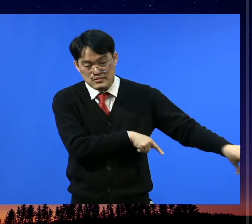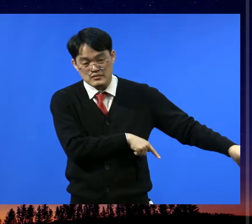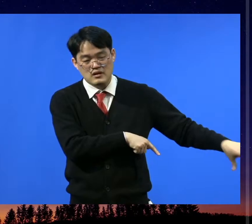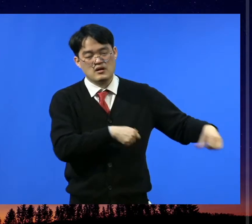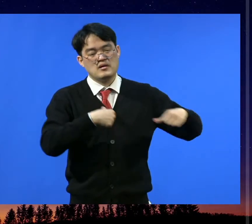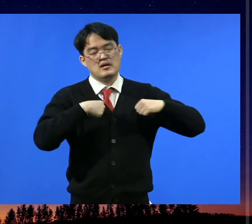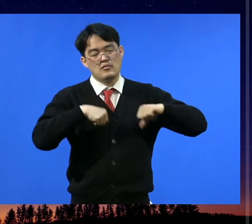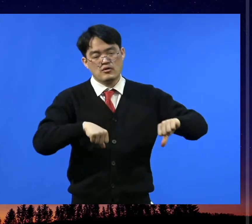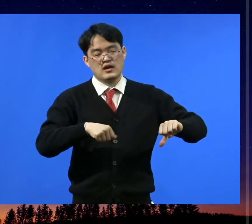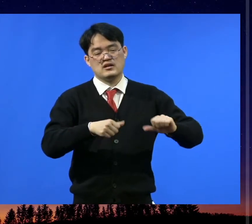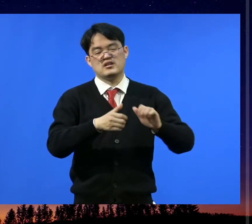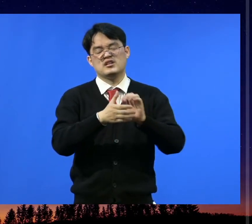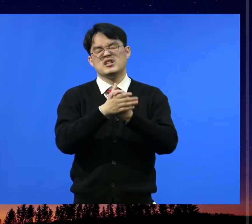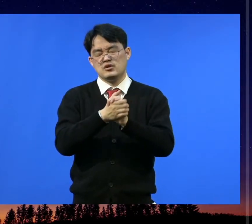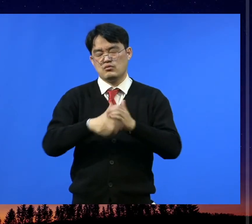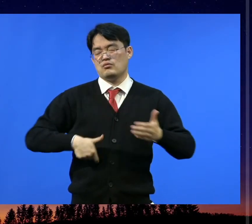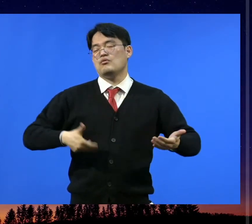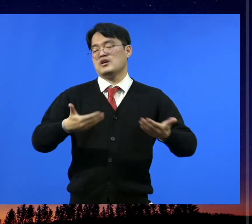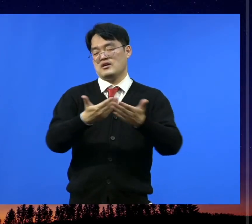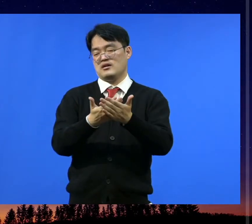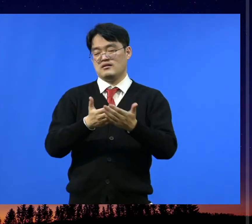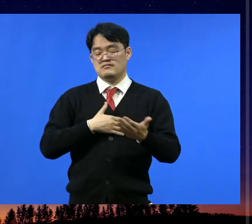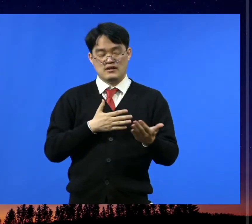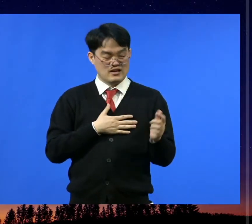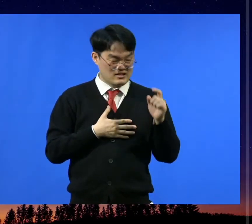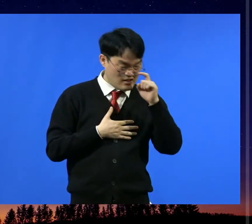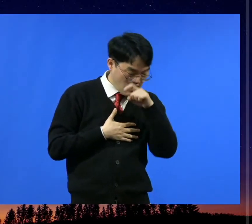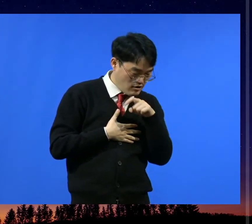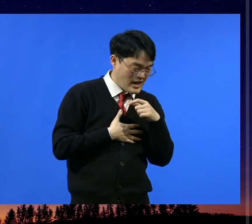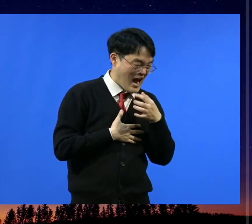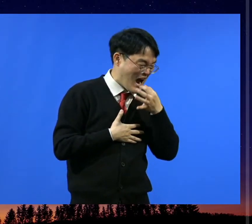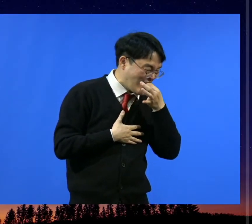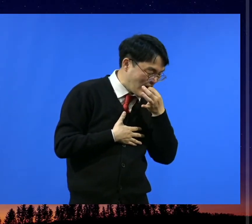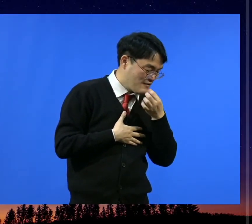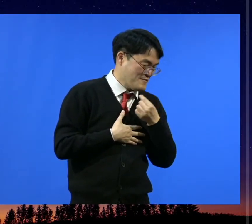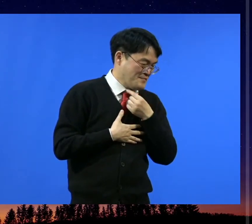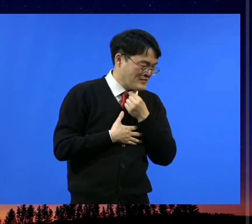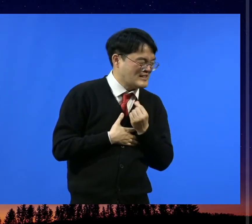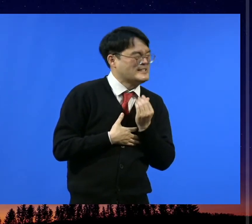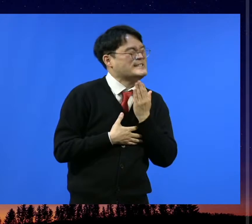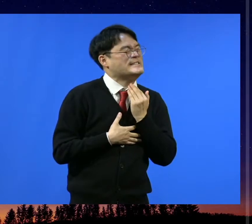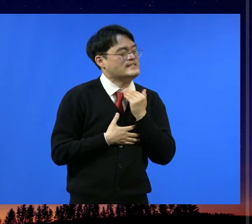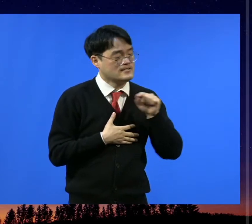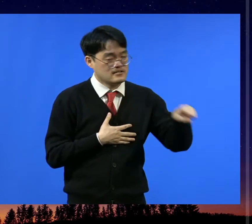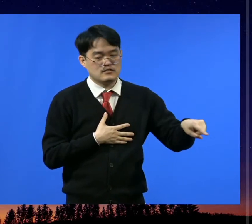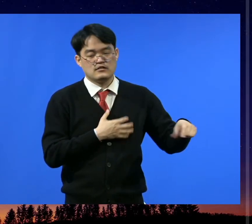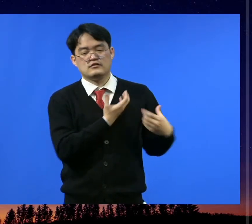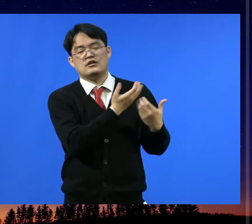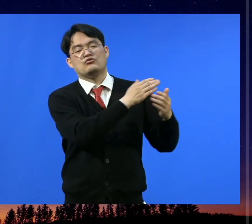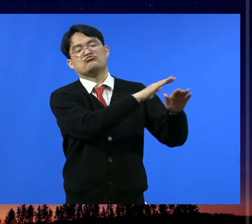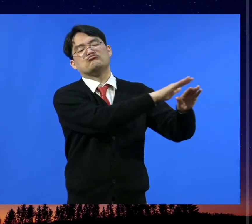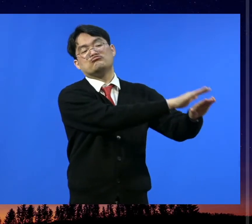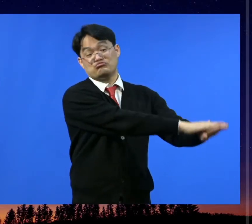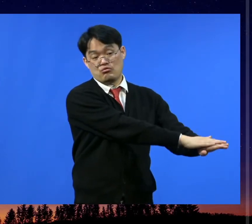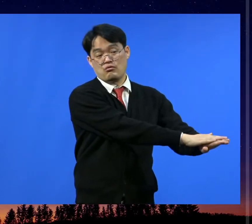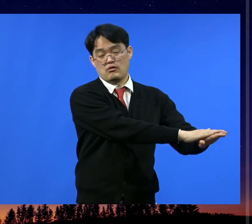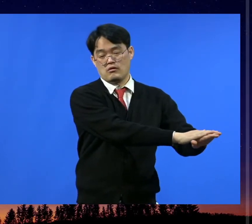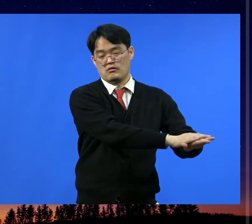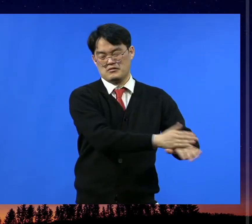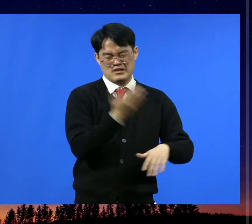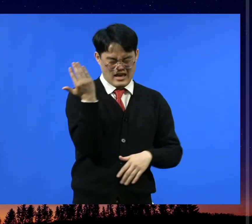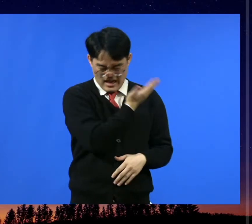그 찌꺼기들을 다 내려놓고 나를 정화시키고 정결하게 하고 거룩하게 할 때 하나님의 성령이 우리